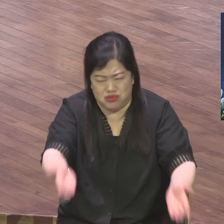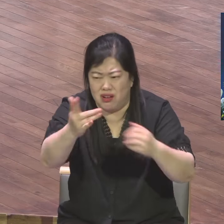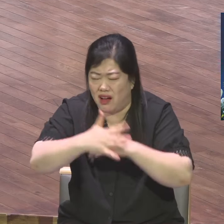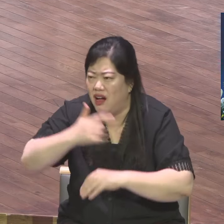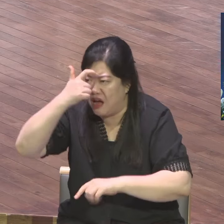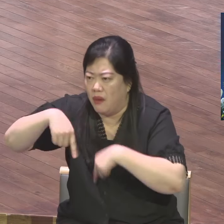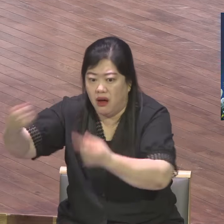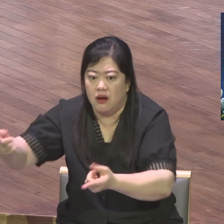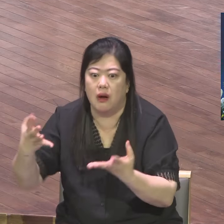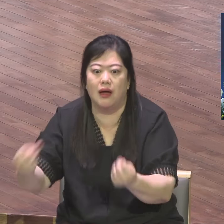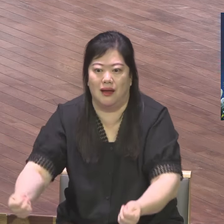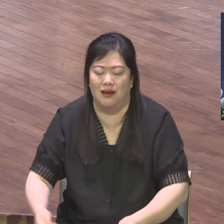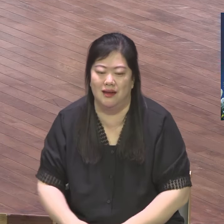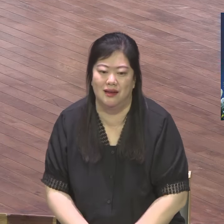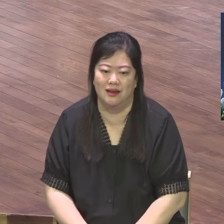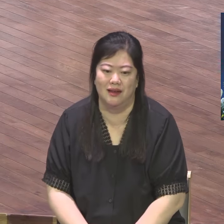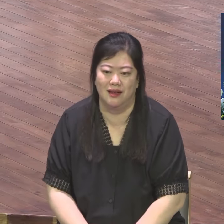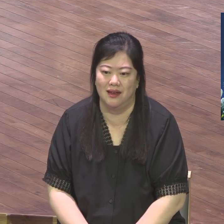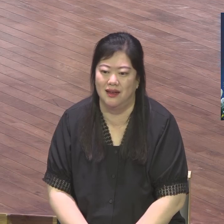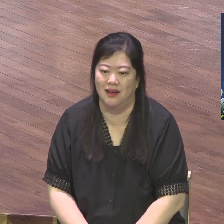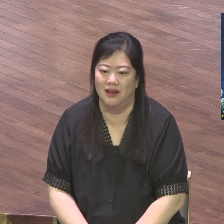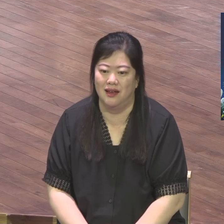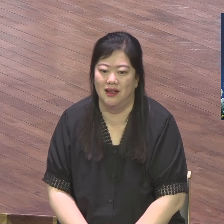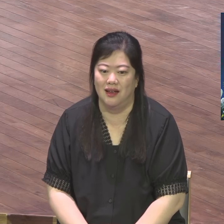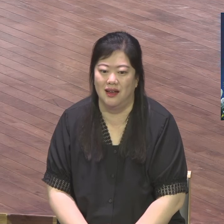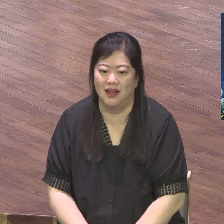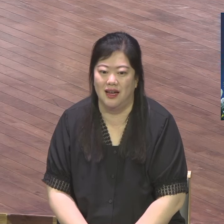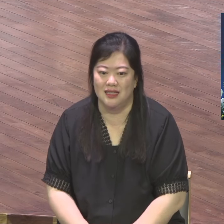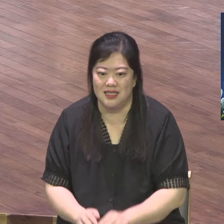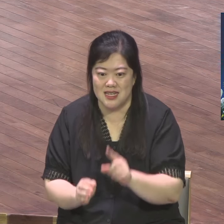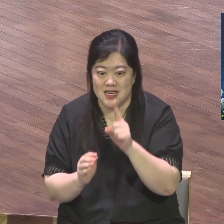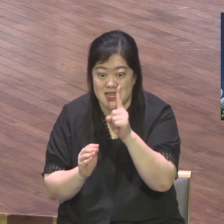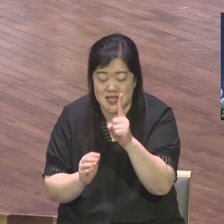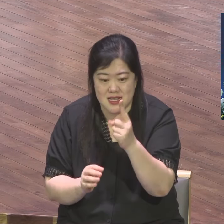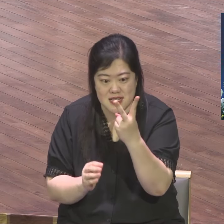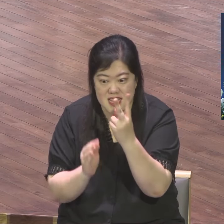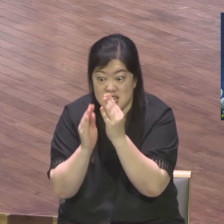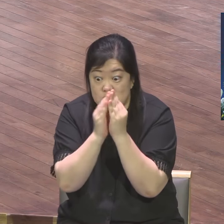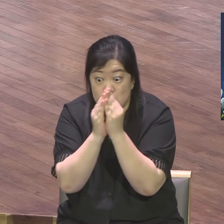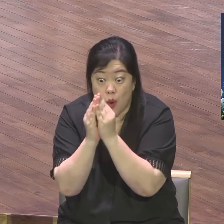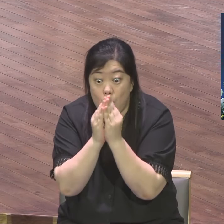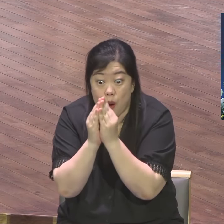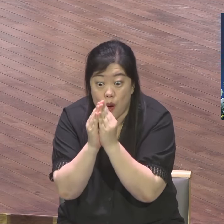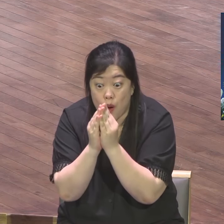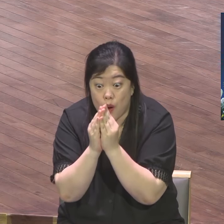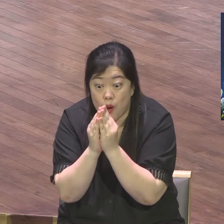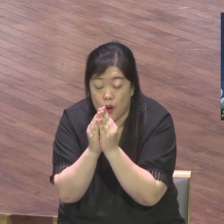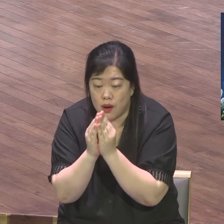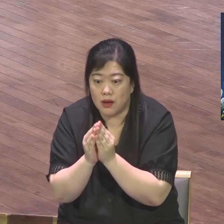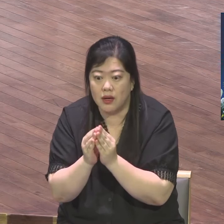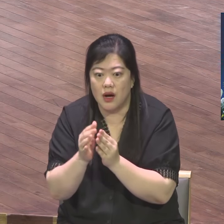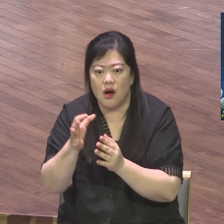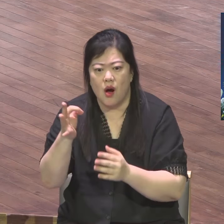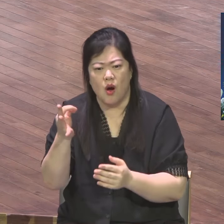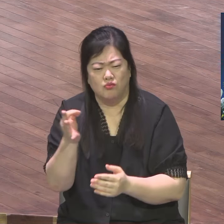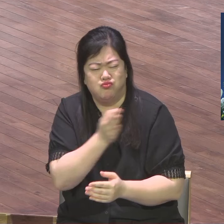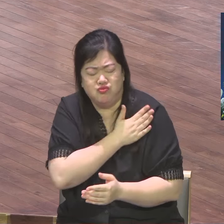있겠습니까? 몇 조가 있는데 갈급한 마음으로 금요일날 예배드린다. 하나님 몇십 조